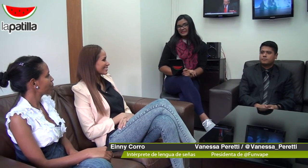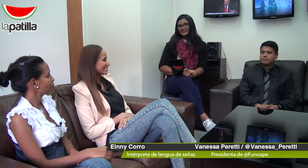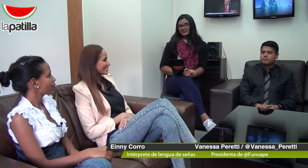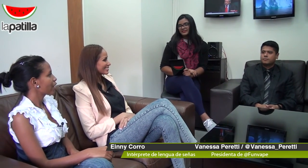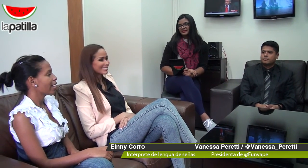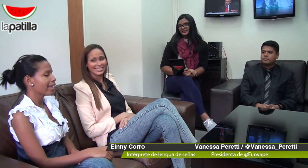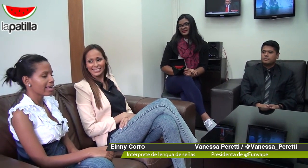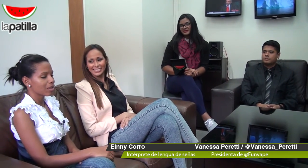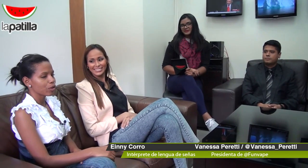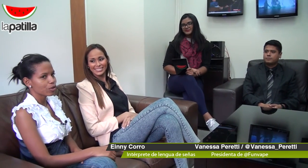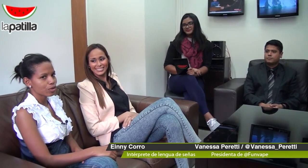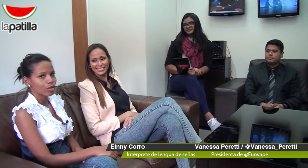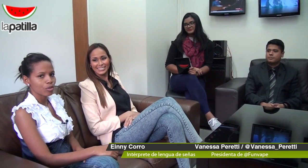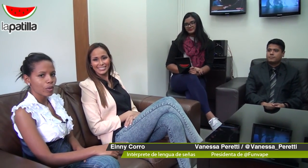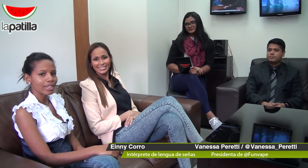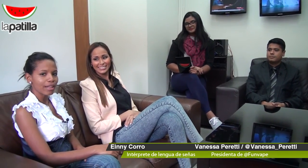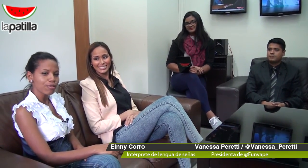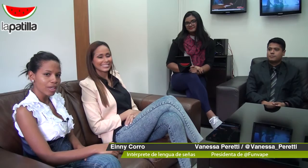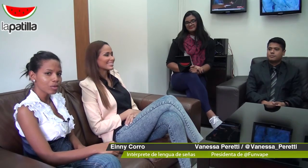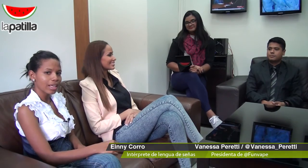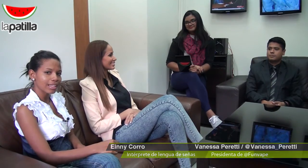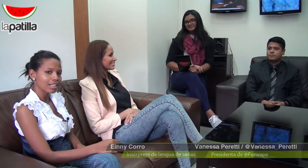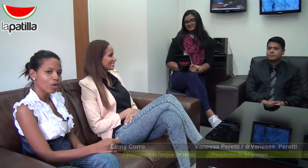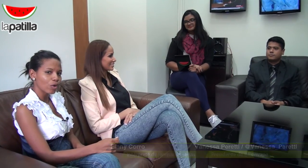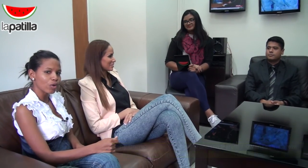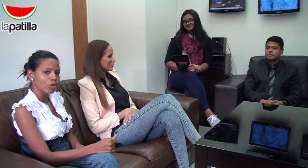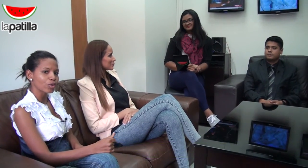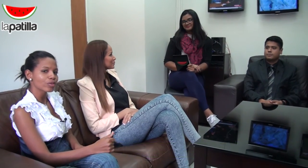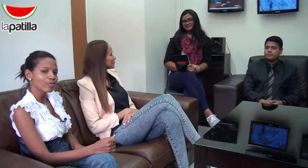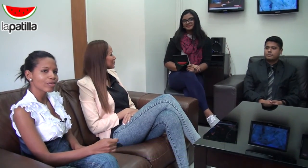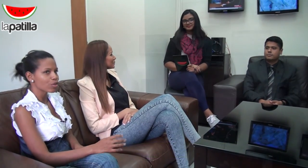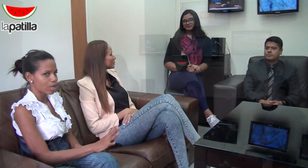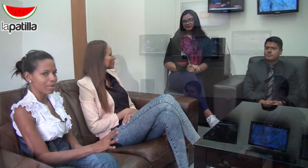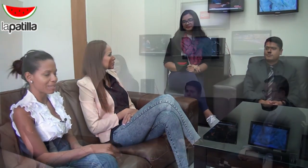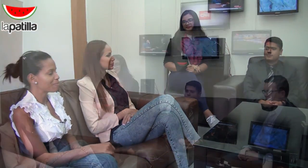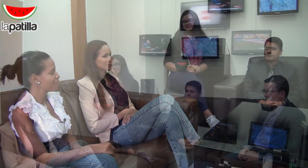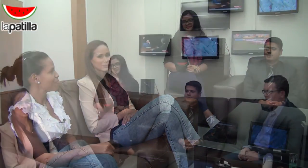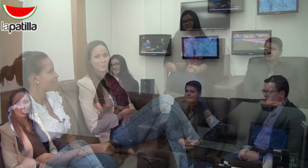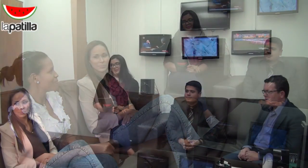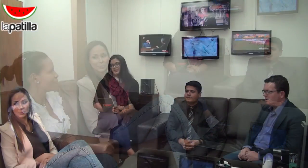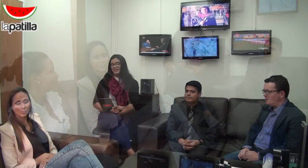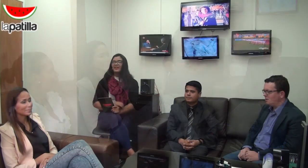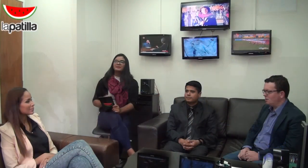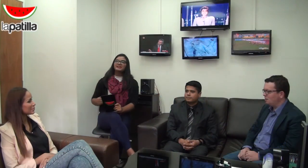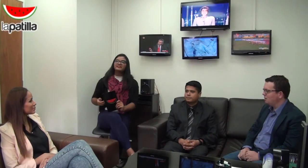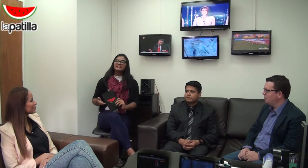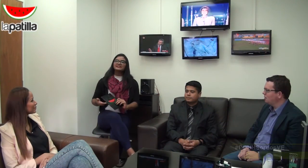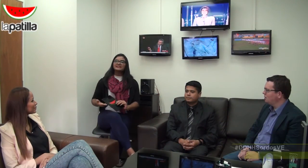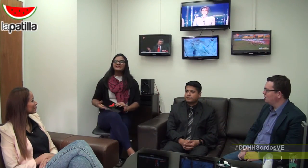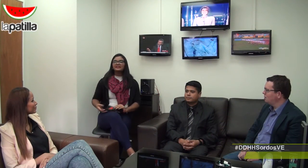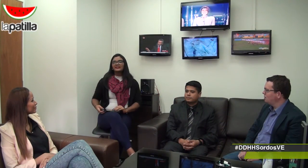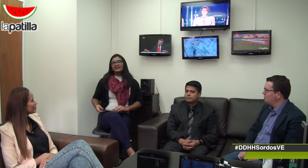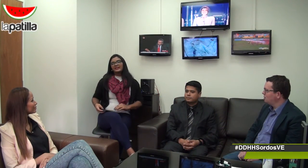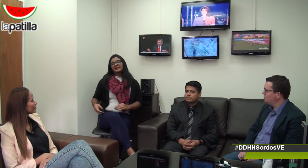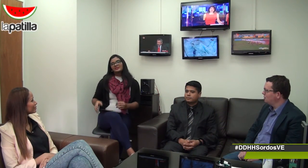Bueno, solo mi cuenta de Facebook, en Emi Corro solamente. Ok. Para finalizar, los